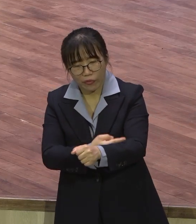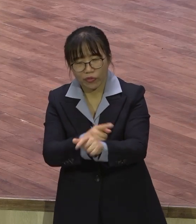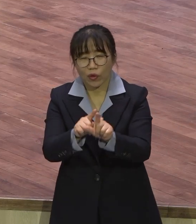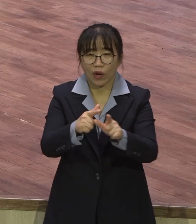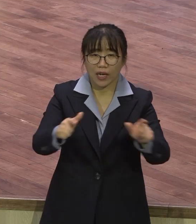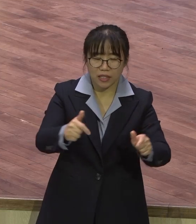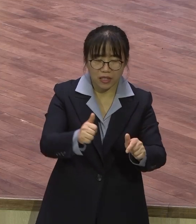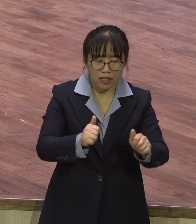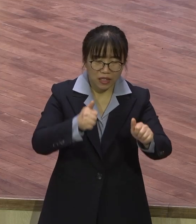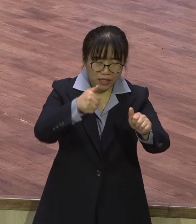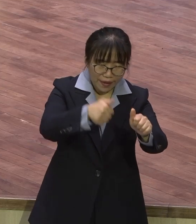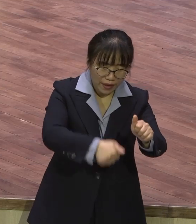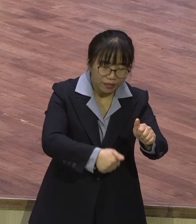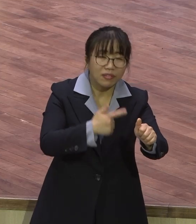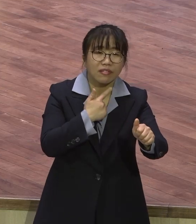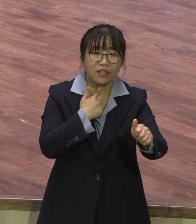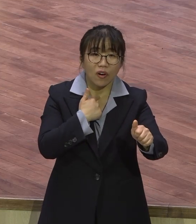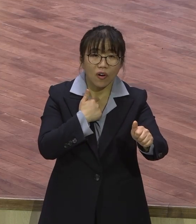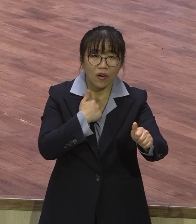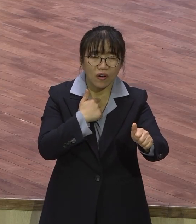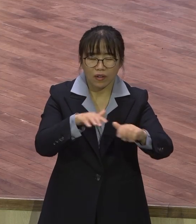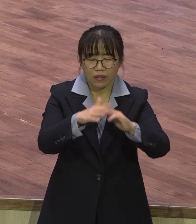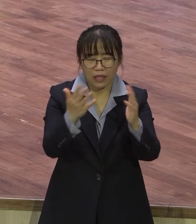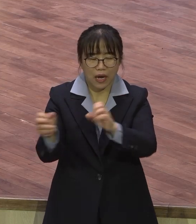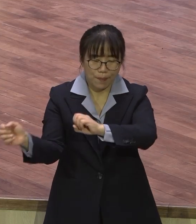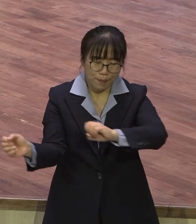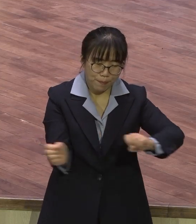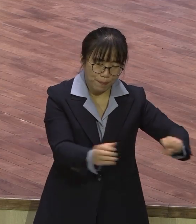사상 숭배 같은 이런 것도 다 배격해라